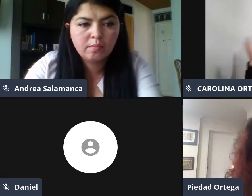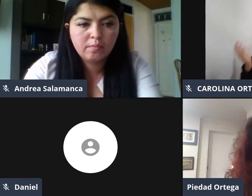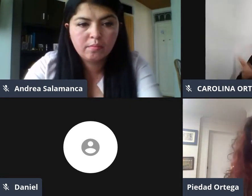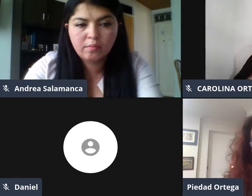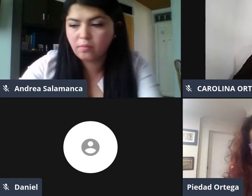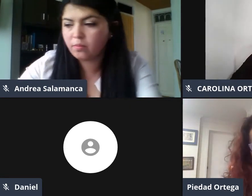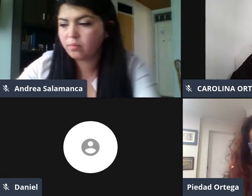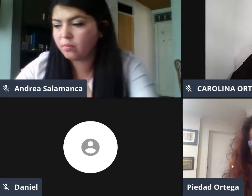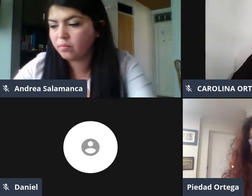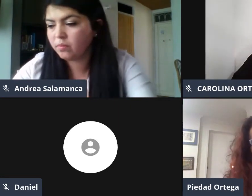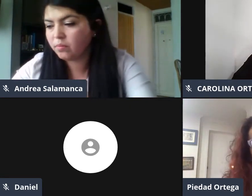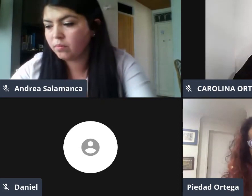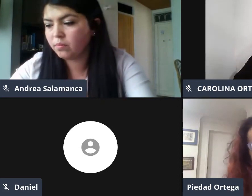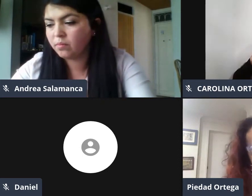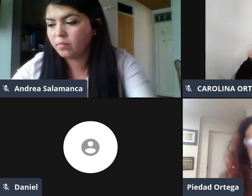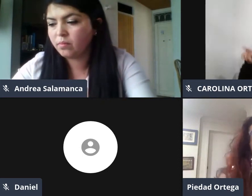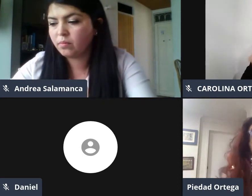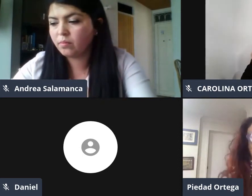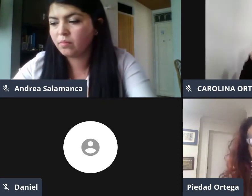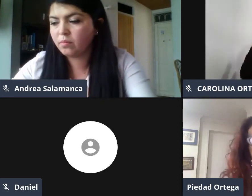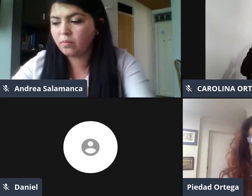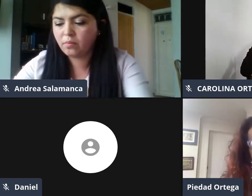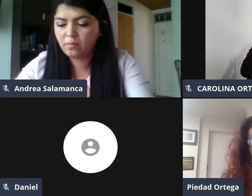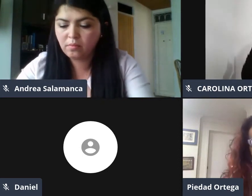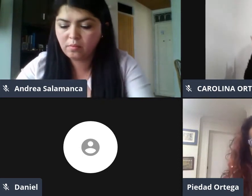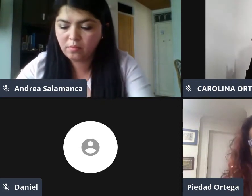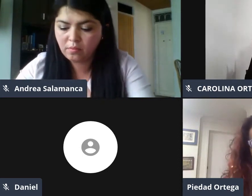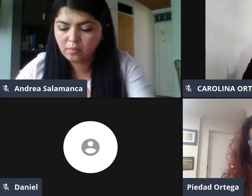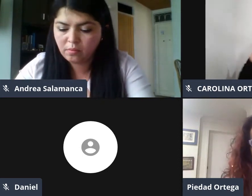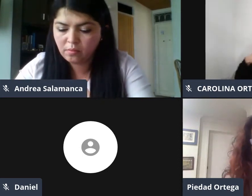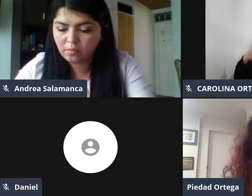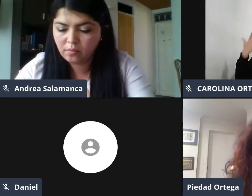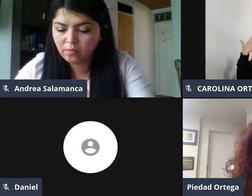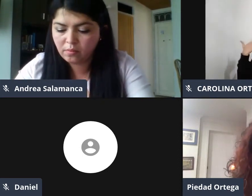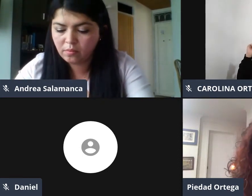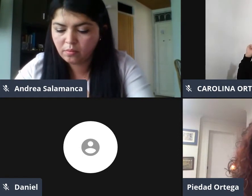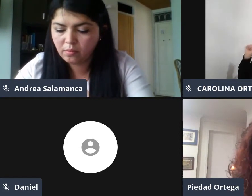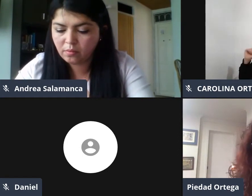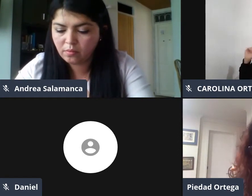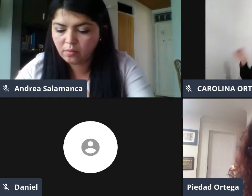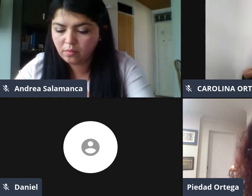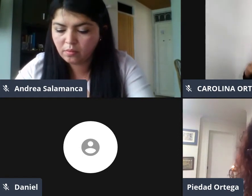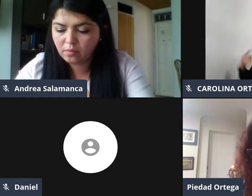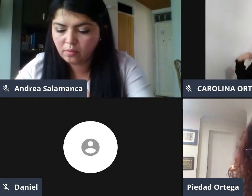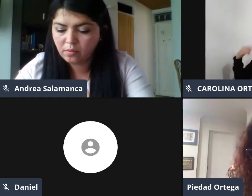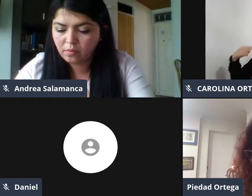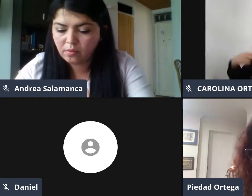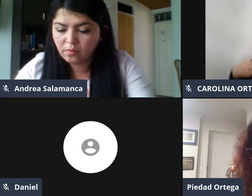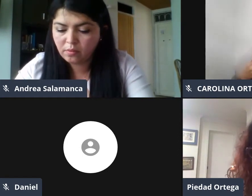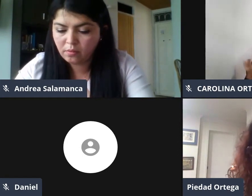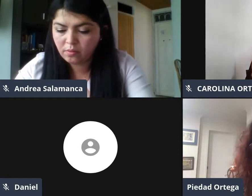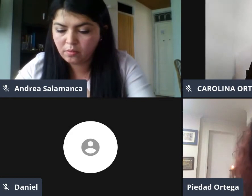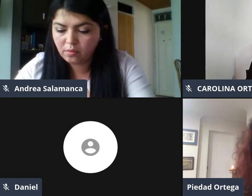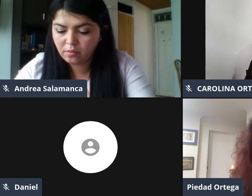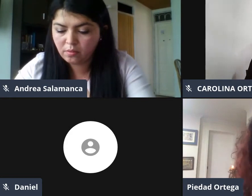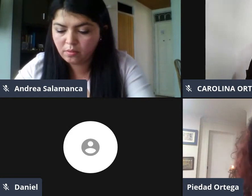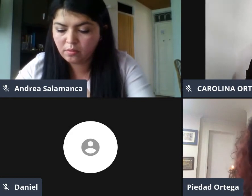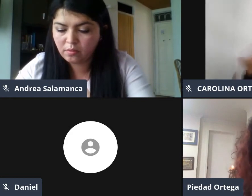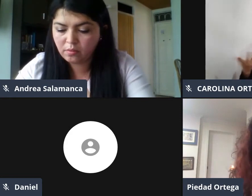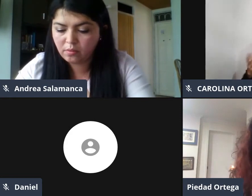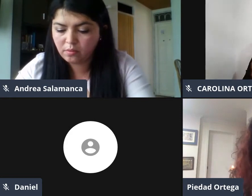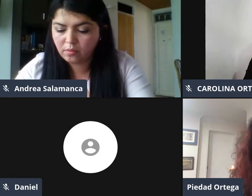están nuestros maestros clásicos de la educación popular, a quien un agradecimiento también